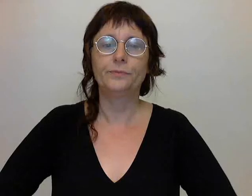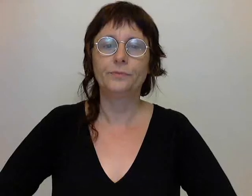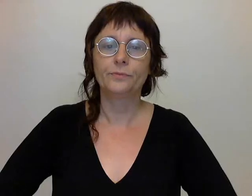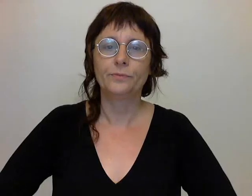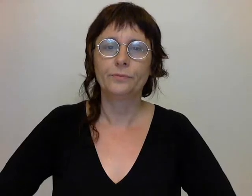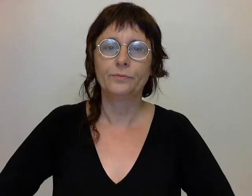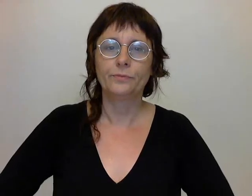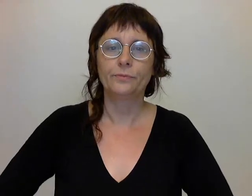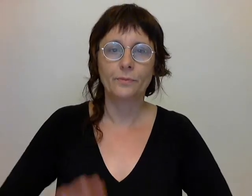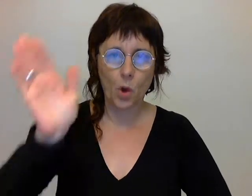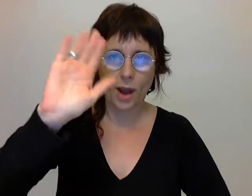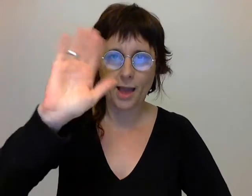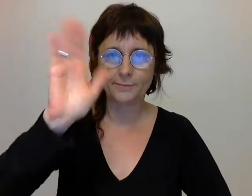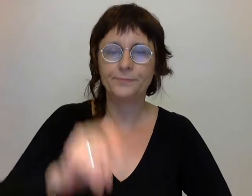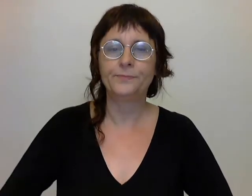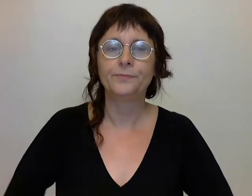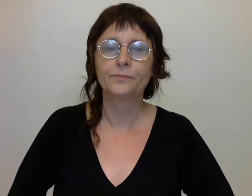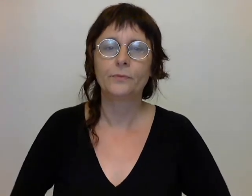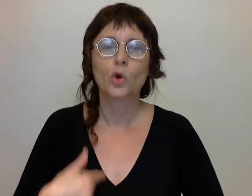la película, aunque las más activadas son las que están entrando ahora.